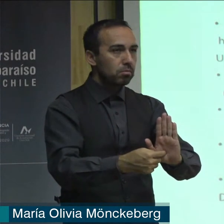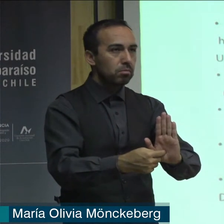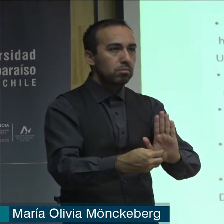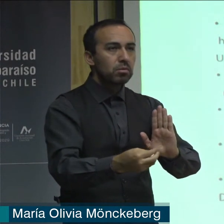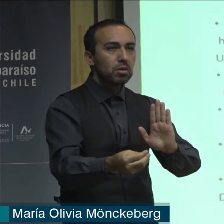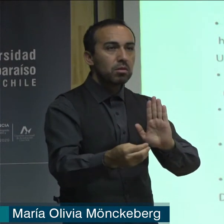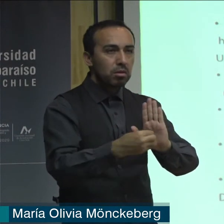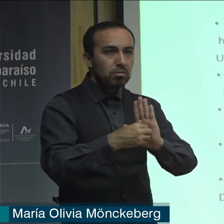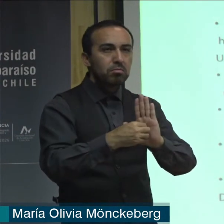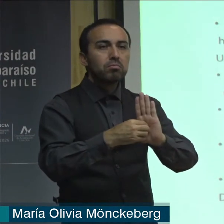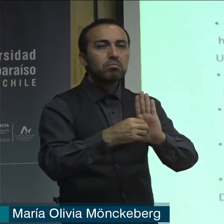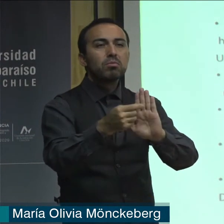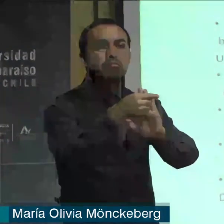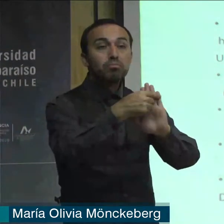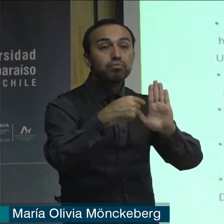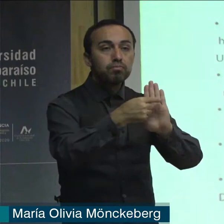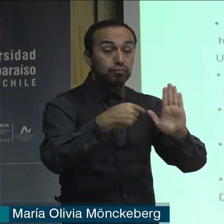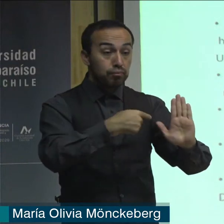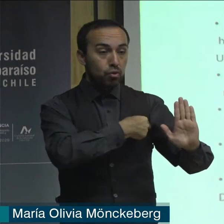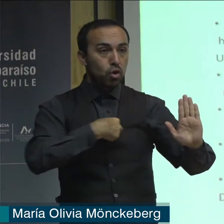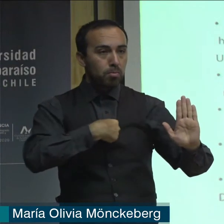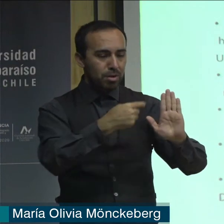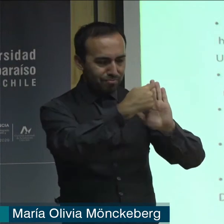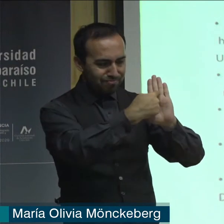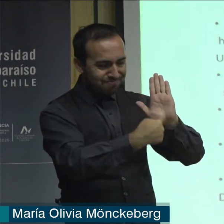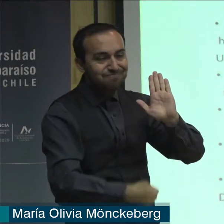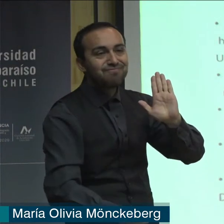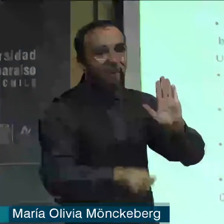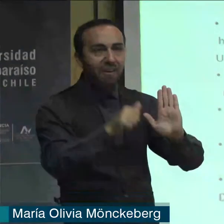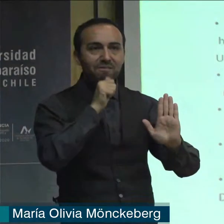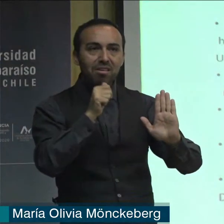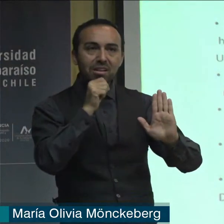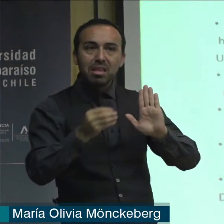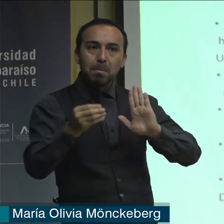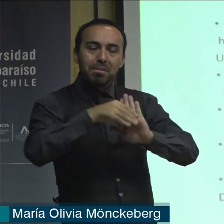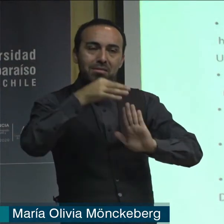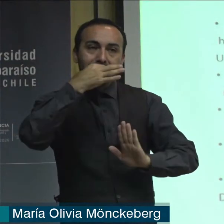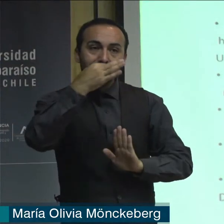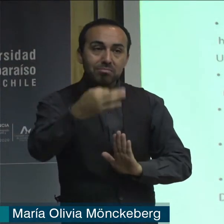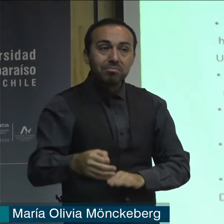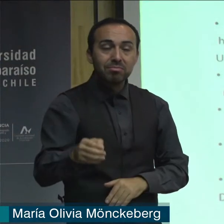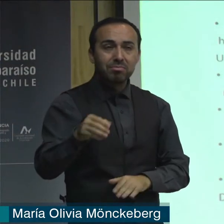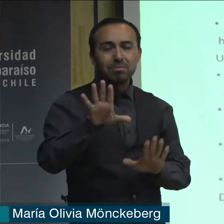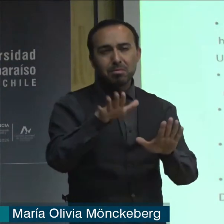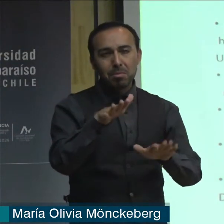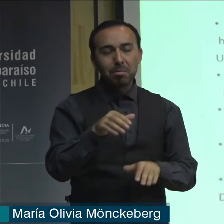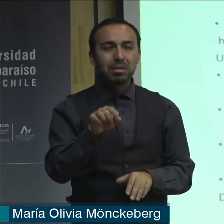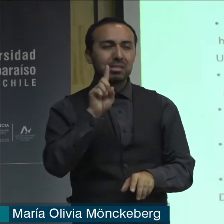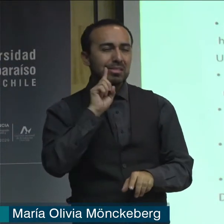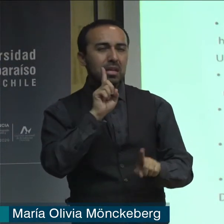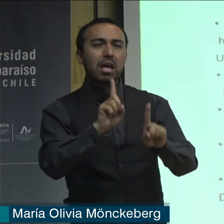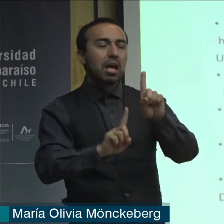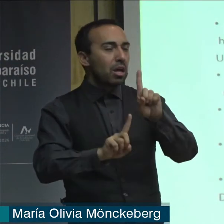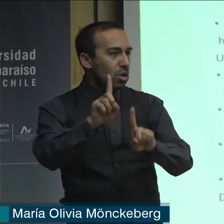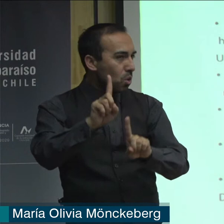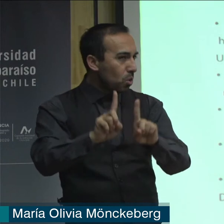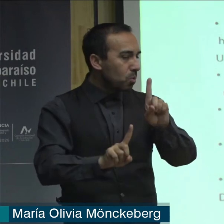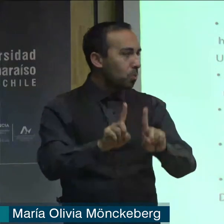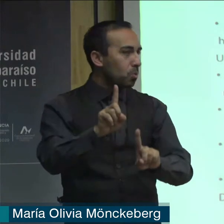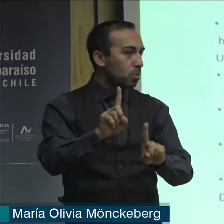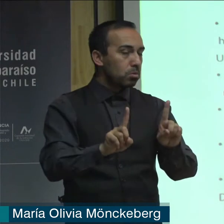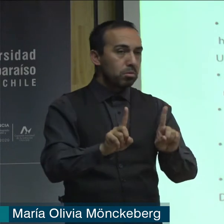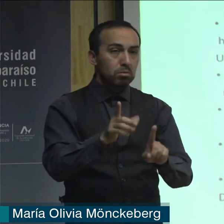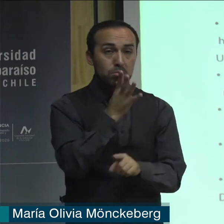están detrás y me faltan bastante porque entre las 55 claro hay algunas que no no